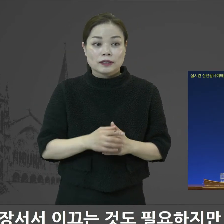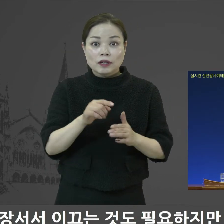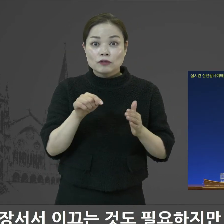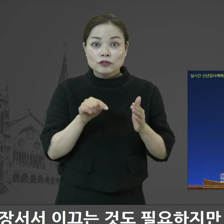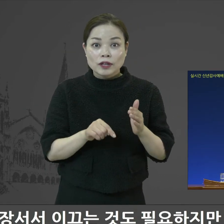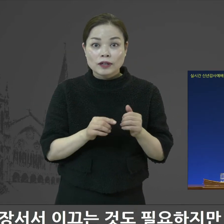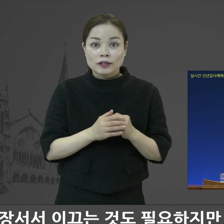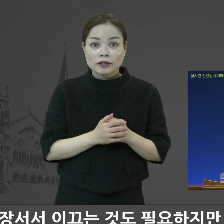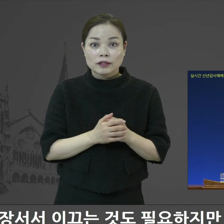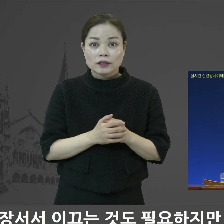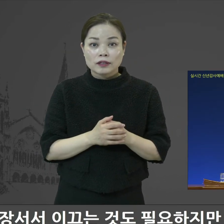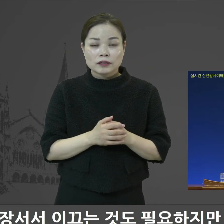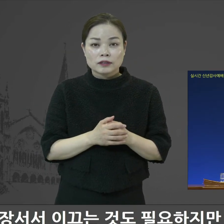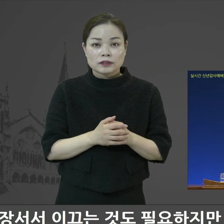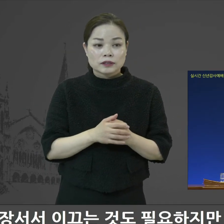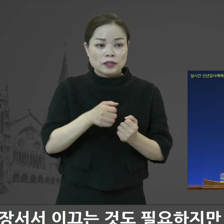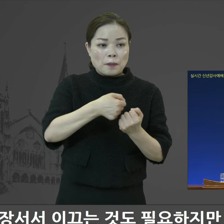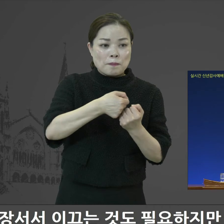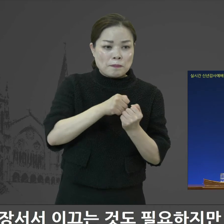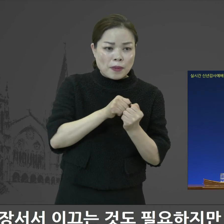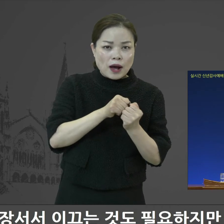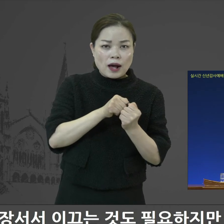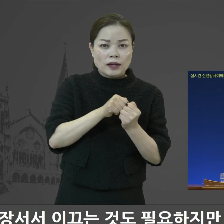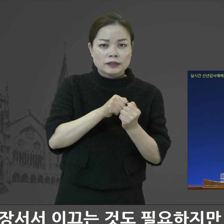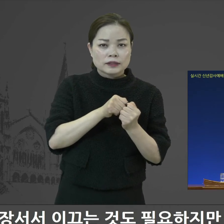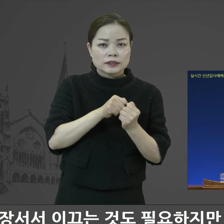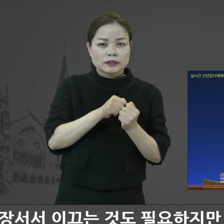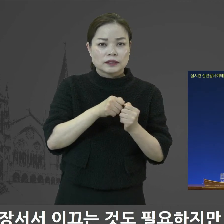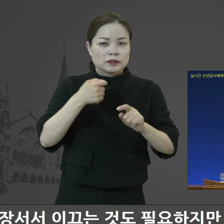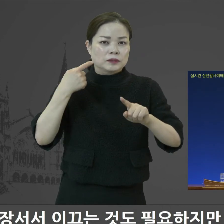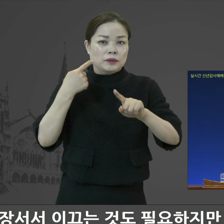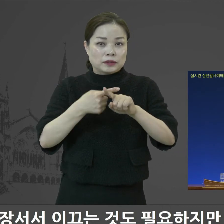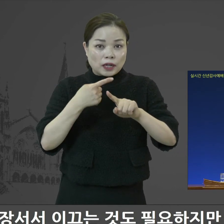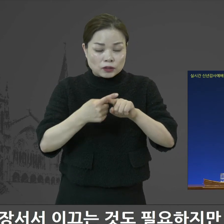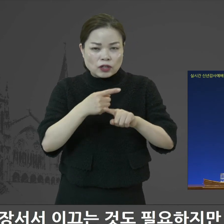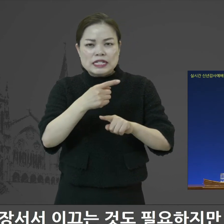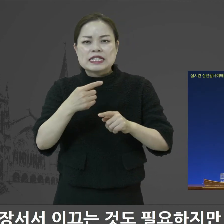가운데 여러분, 마디를 리더십으로 보셨으면 좋겠습니다.